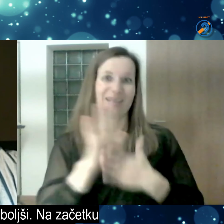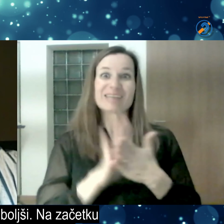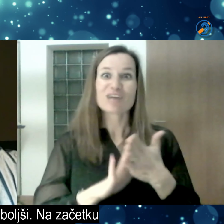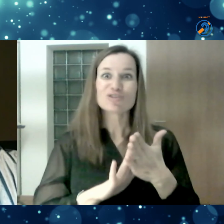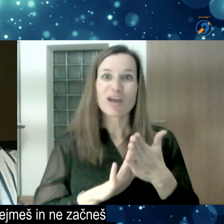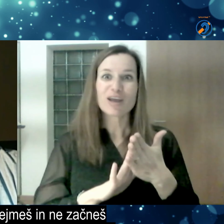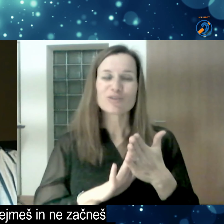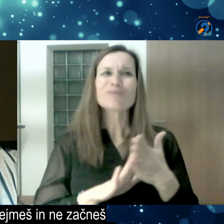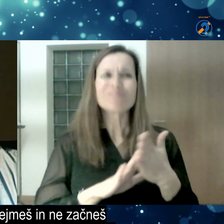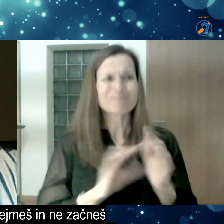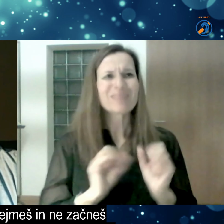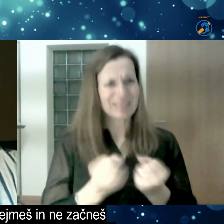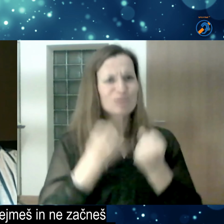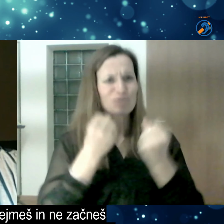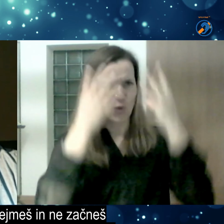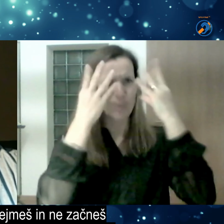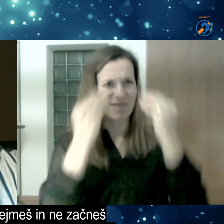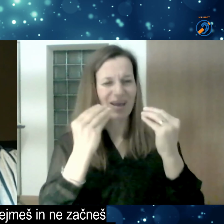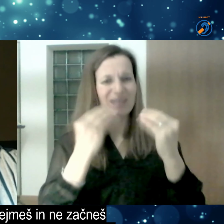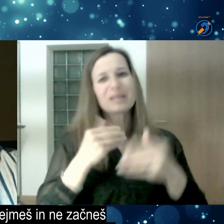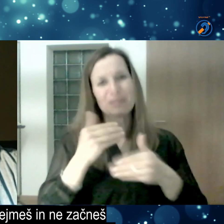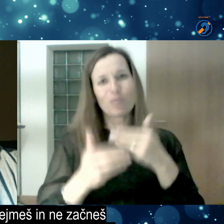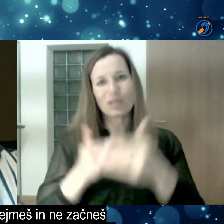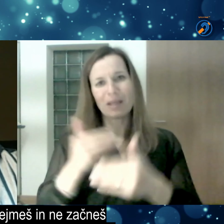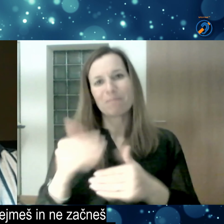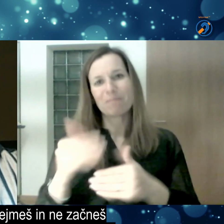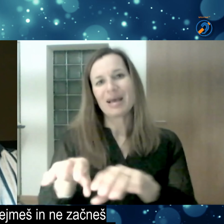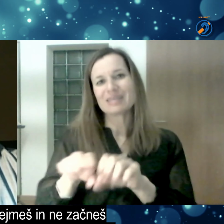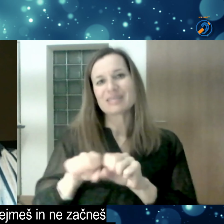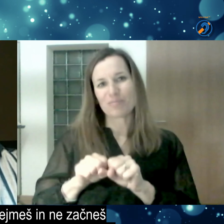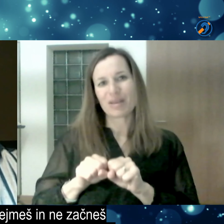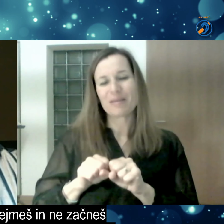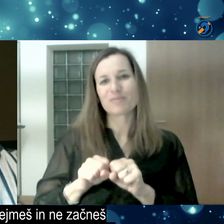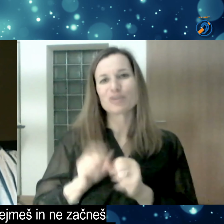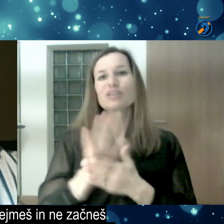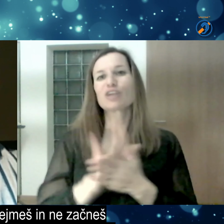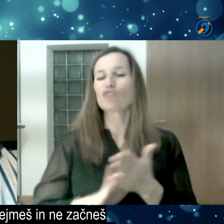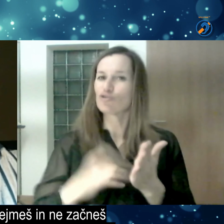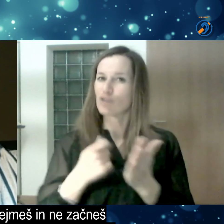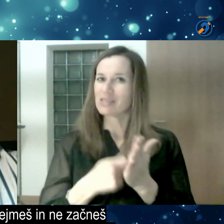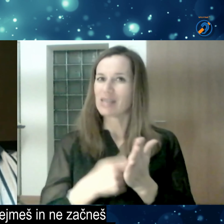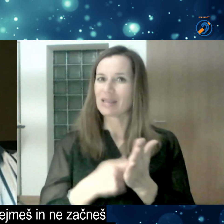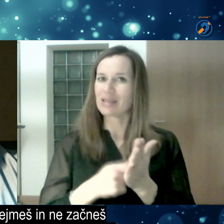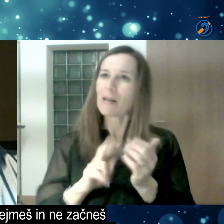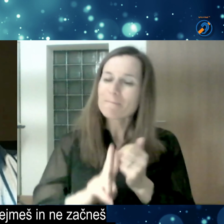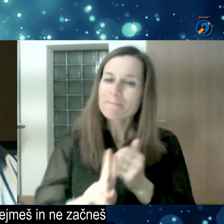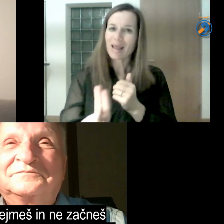težko privaditi, dokler ne spremeš in ne začneš ceniti prednosti njegovega namena.